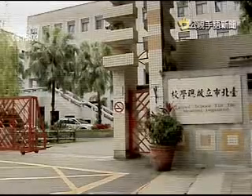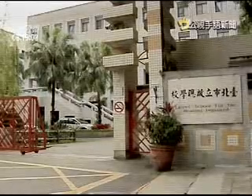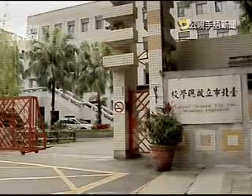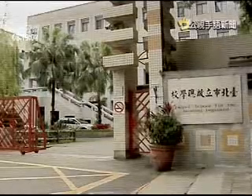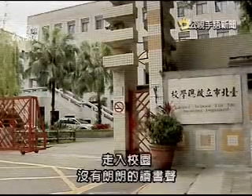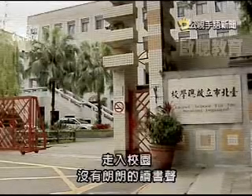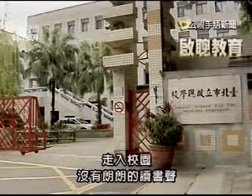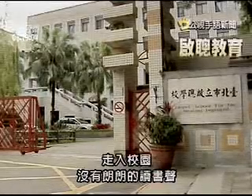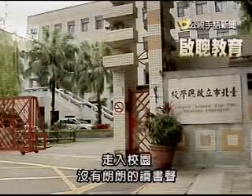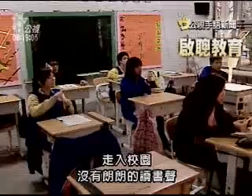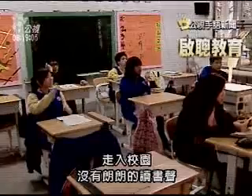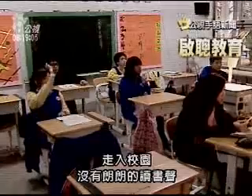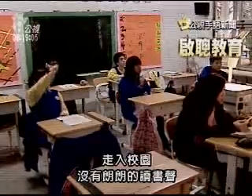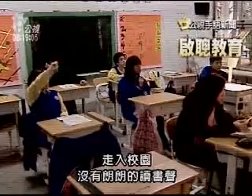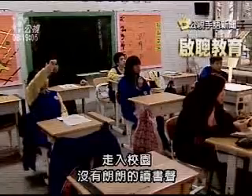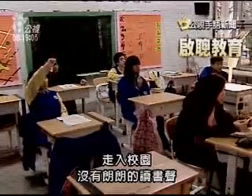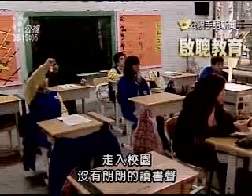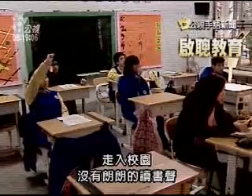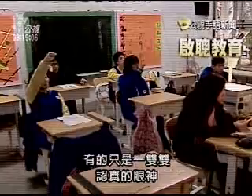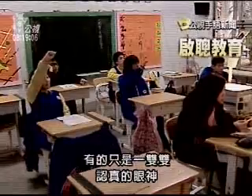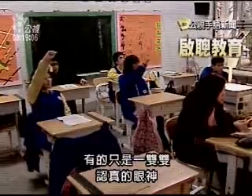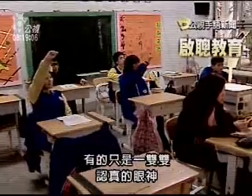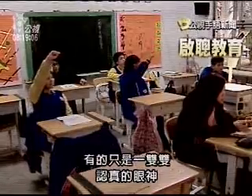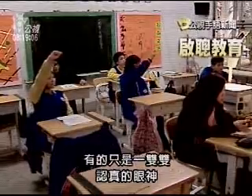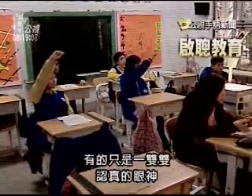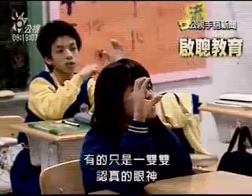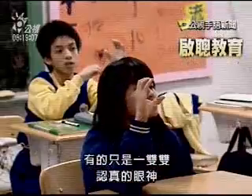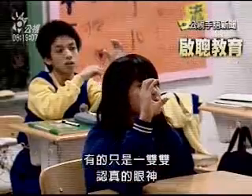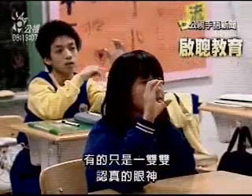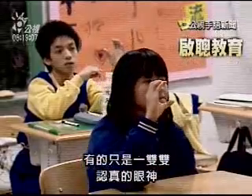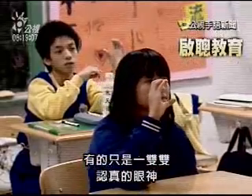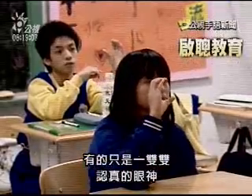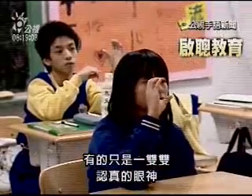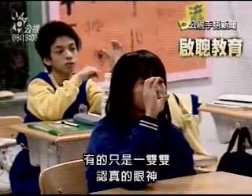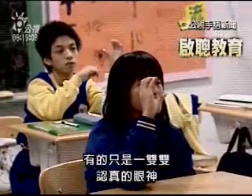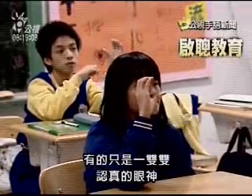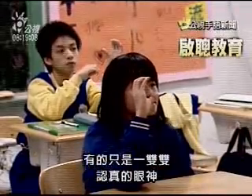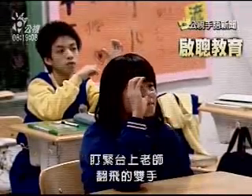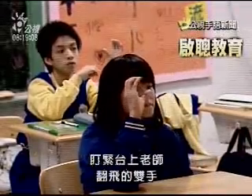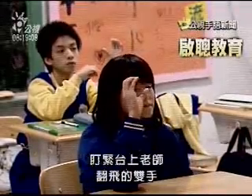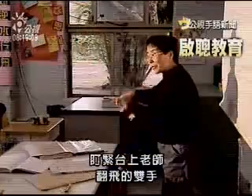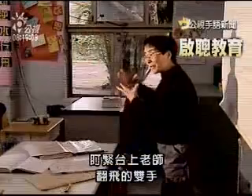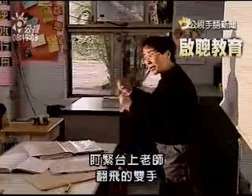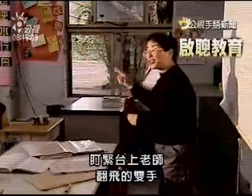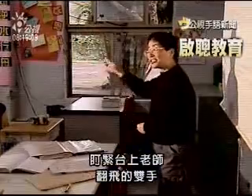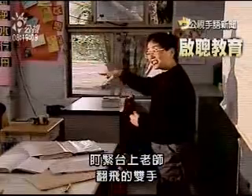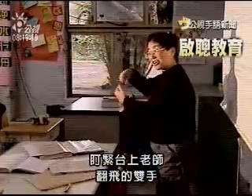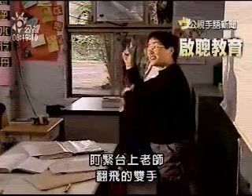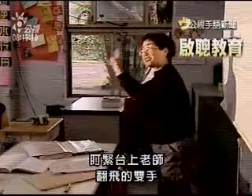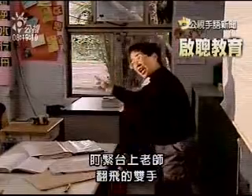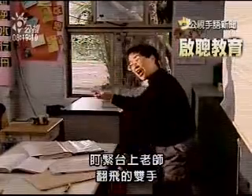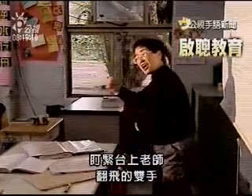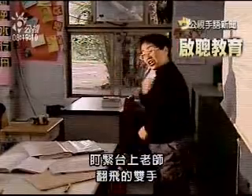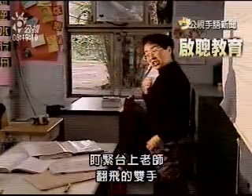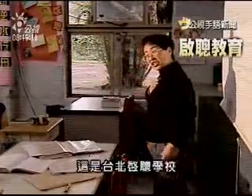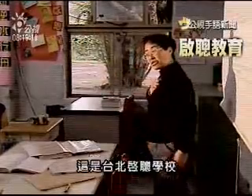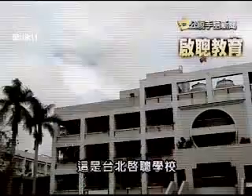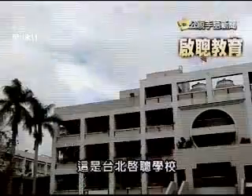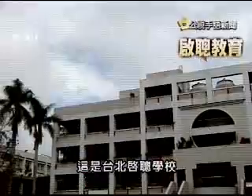走入校园，没有朗朗的读书声，有的只是一双双认真的眼神，盯紧台上老师翻飞的双手。这是台